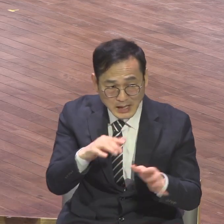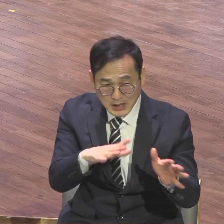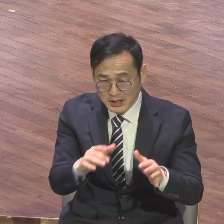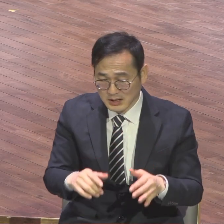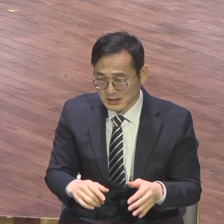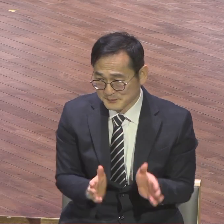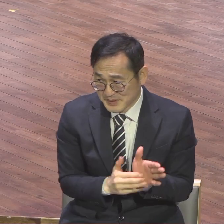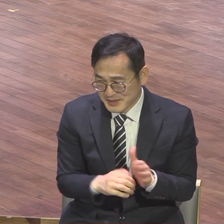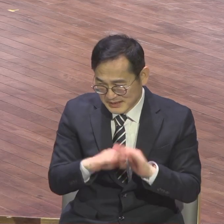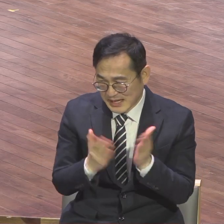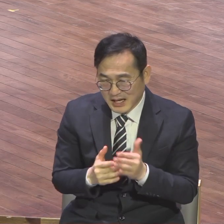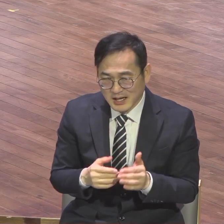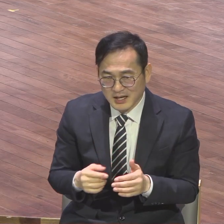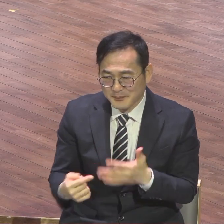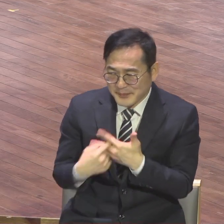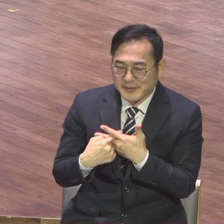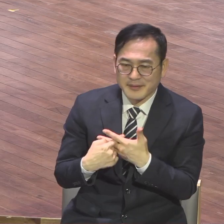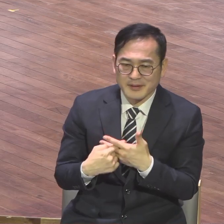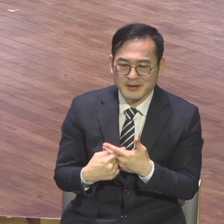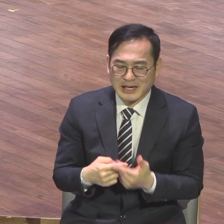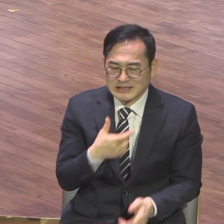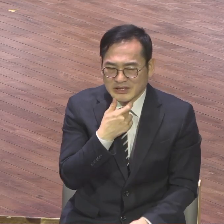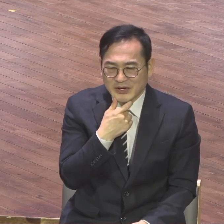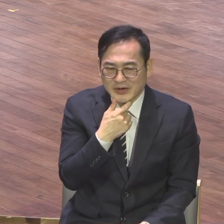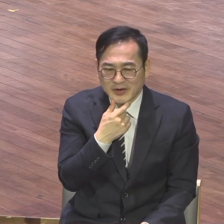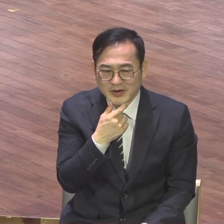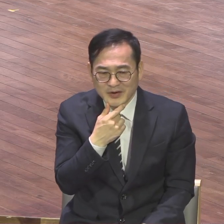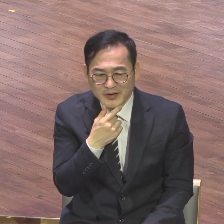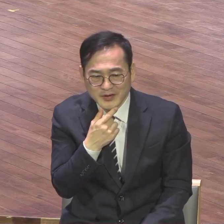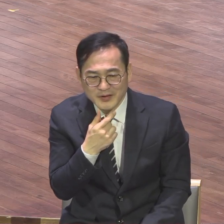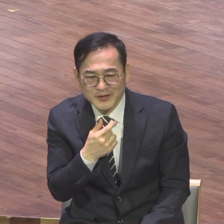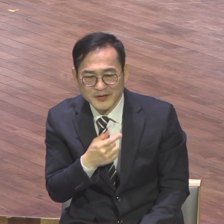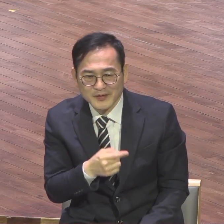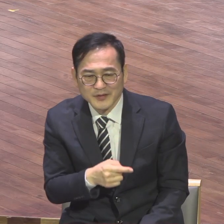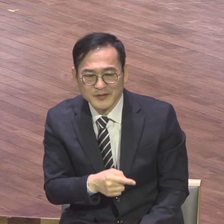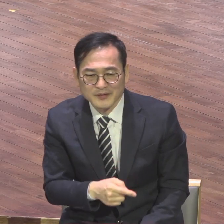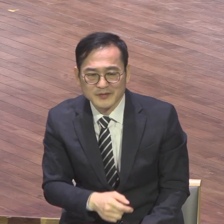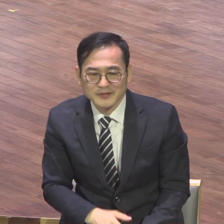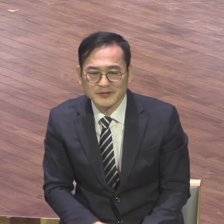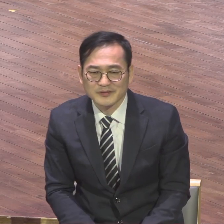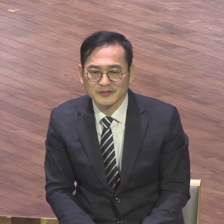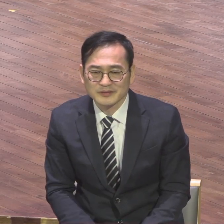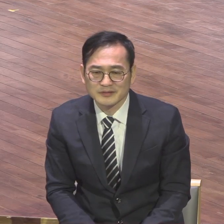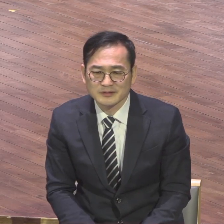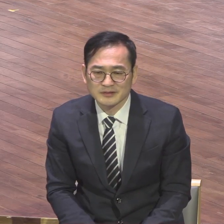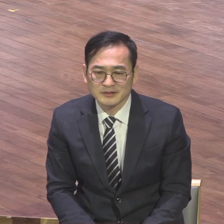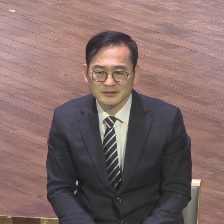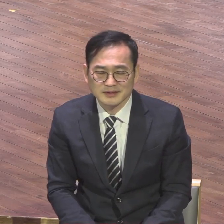것입니다. 거부해요. 그 죄를 이야기하면 교회 안 놔버려요. 부담스럽다고.